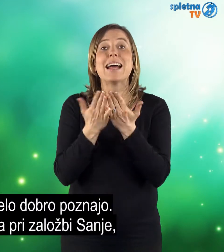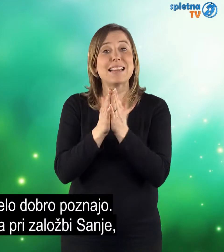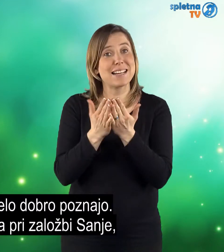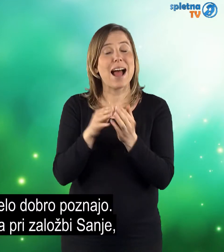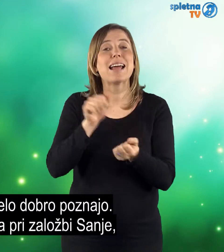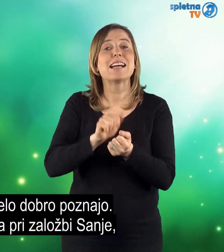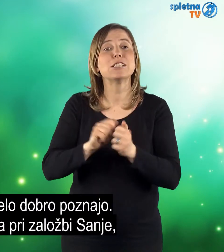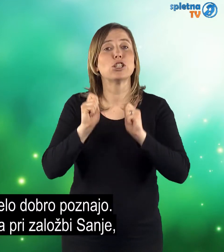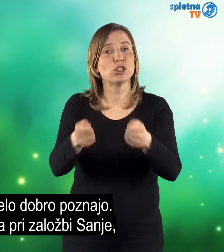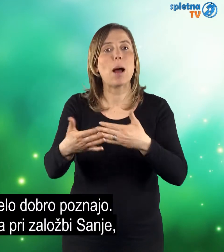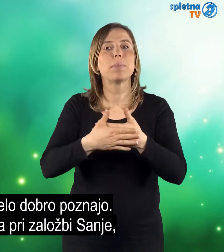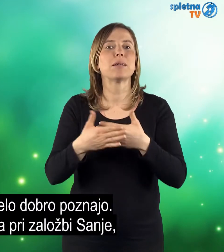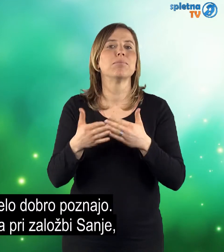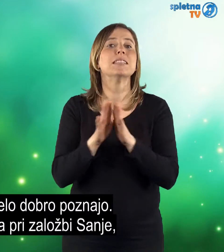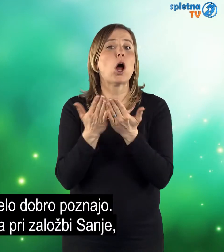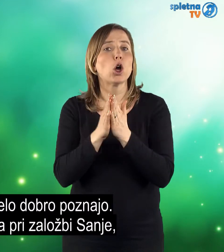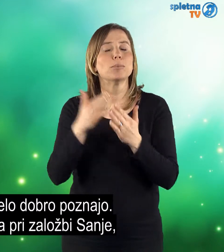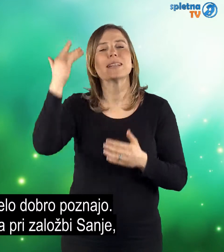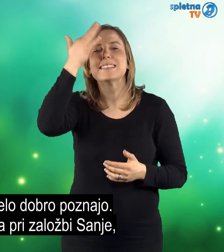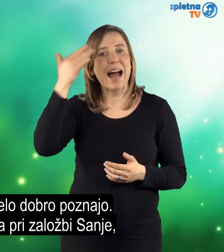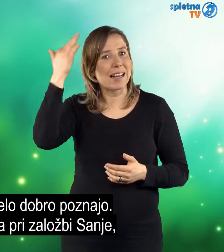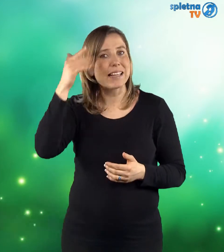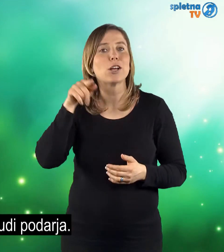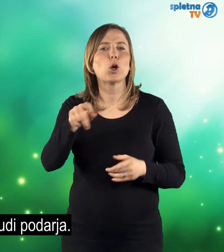Knjiga je izšla pri založbi Sanje, ki jo tudi podarja.